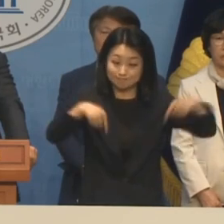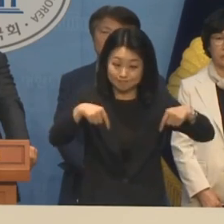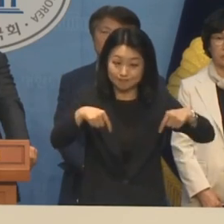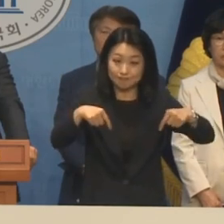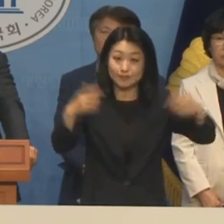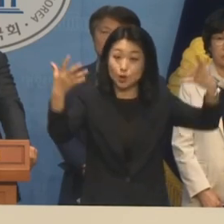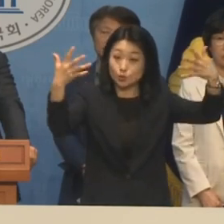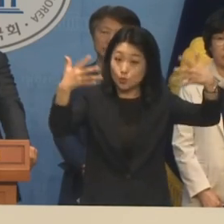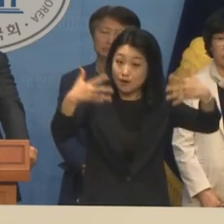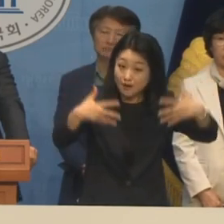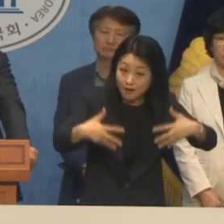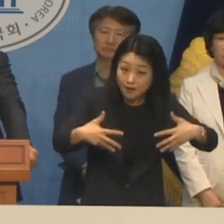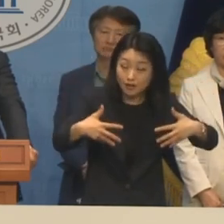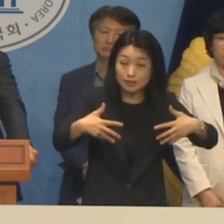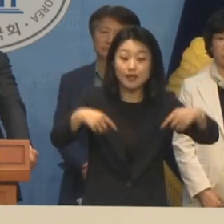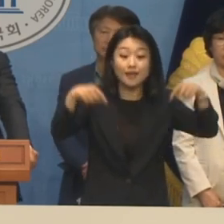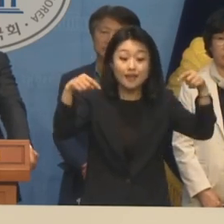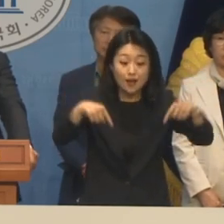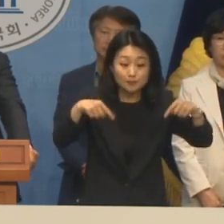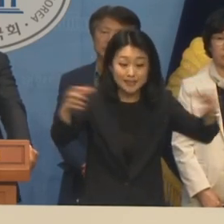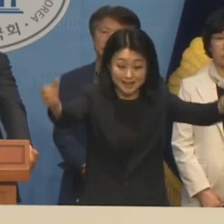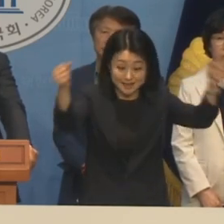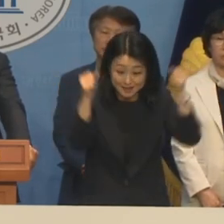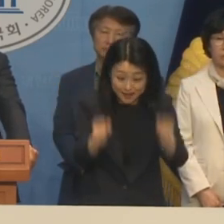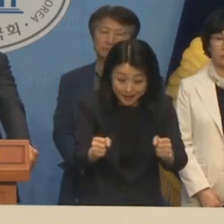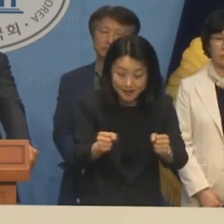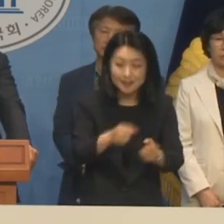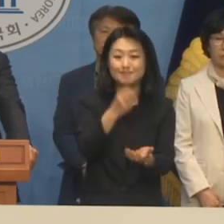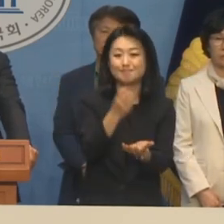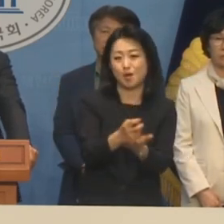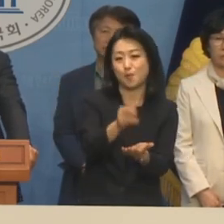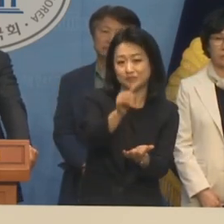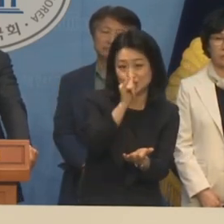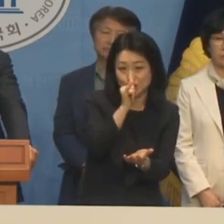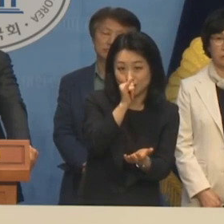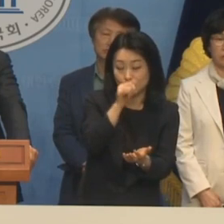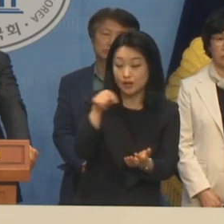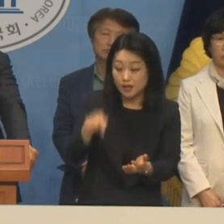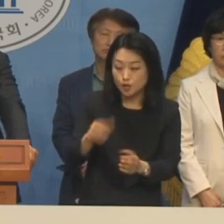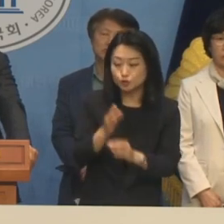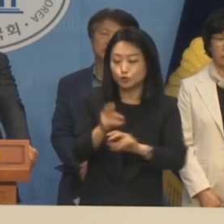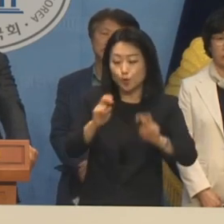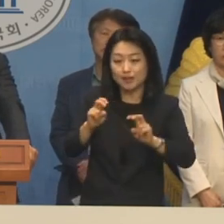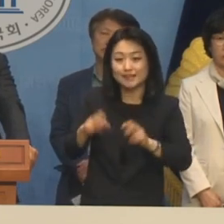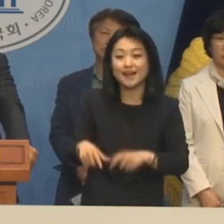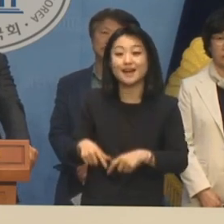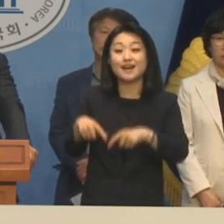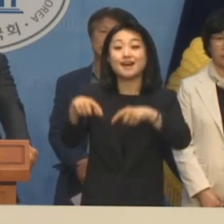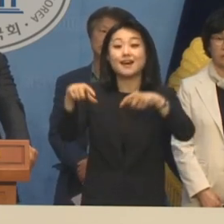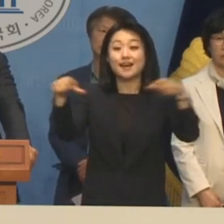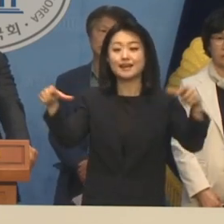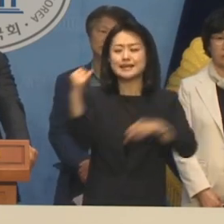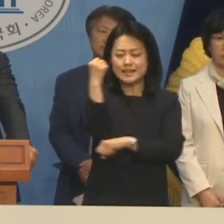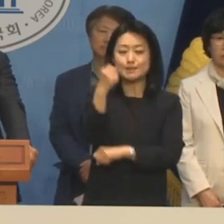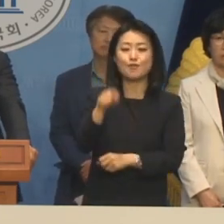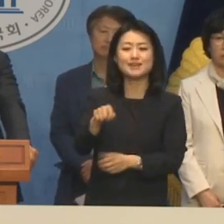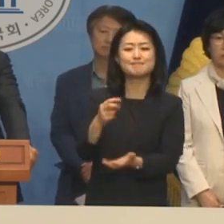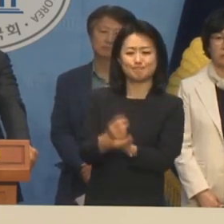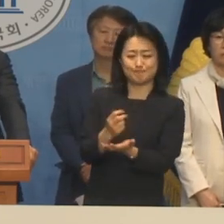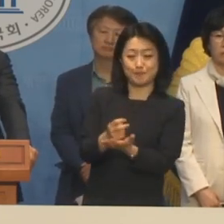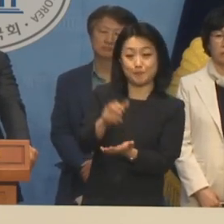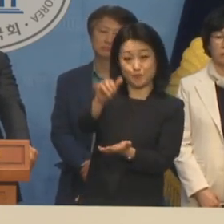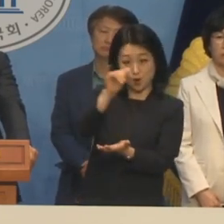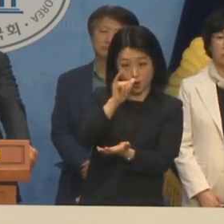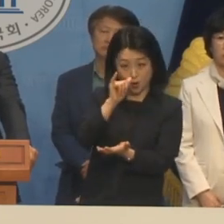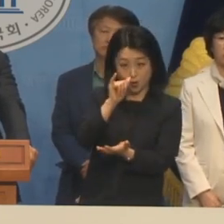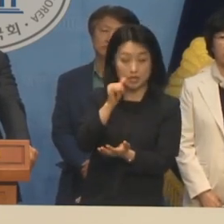위한 협상들을 활성화하는 정책들을 쓰고 있고, 그것이 중소기업 강국으로 나아갈 수 있는 큰 밑바탕이 되고 있는 것입니다. 이렇게